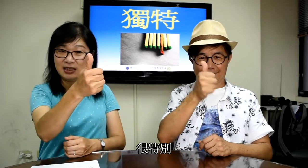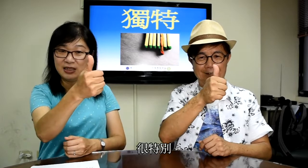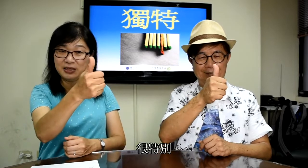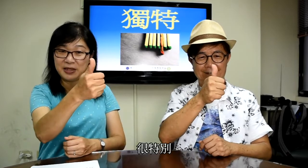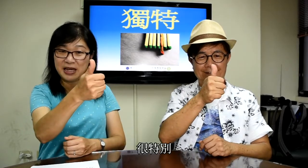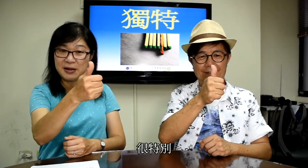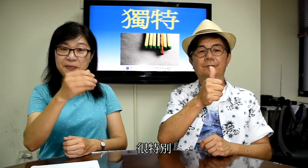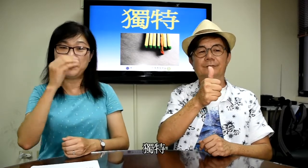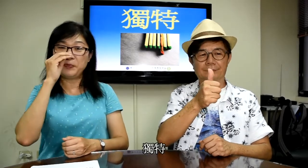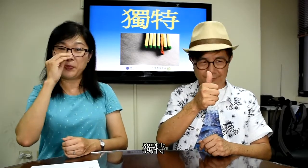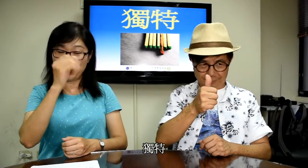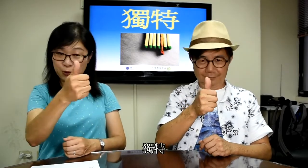特别，独特。